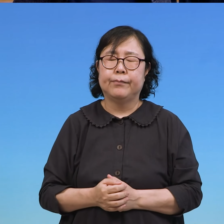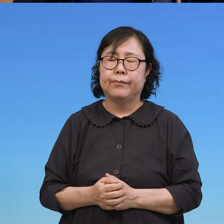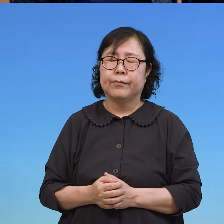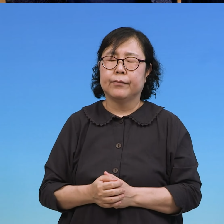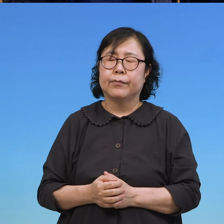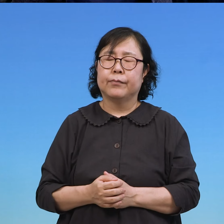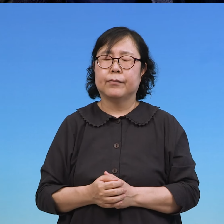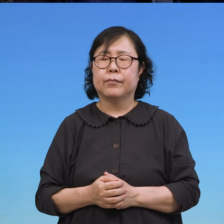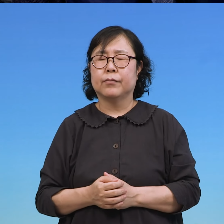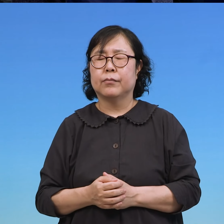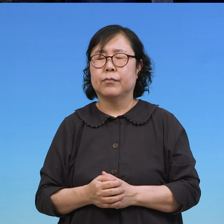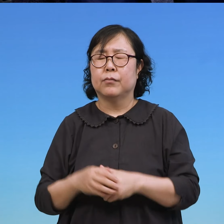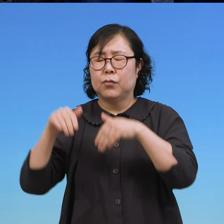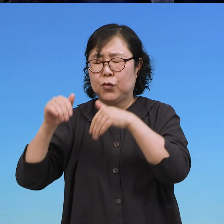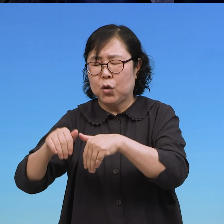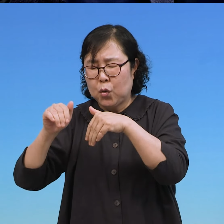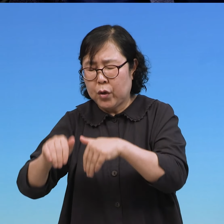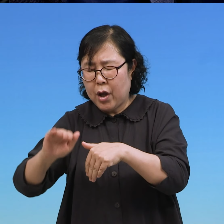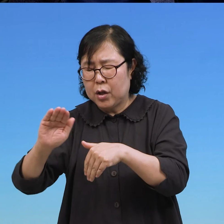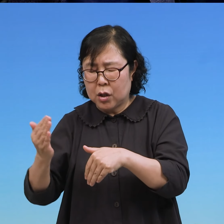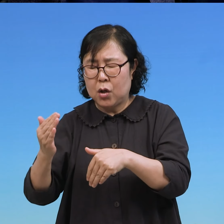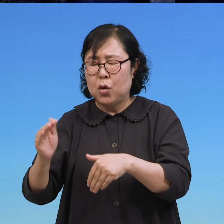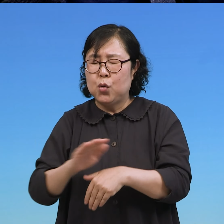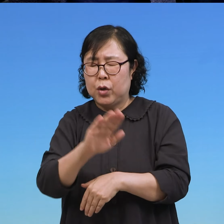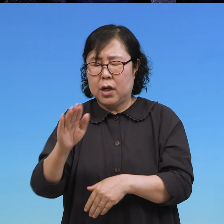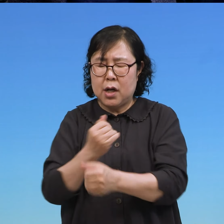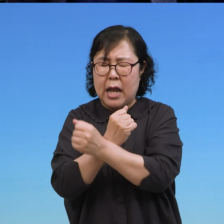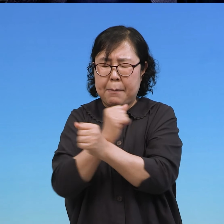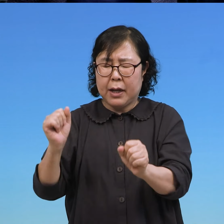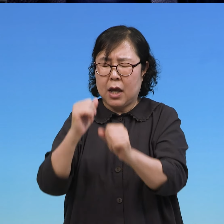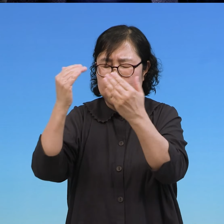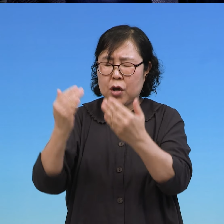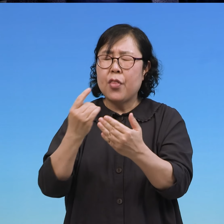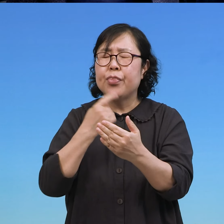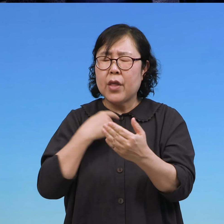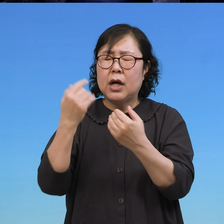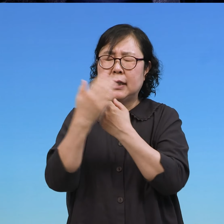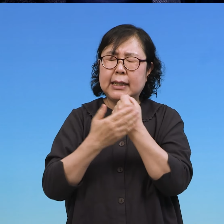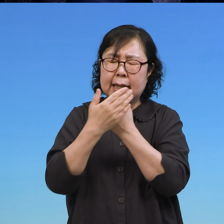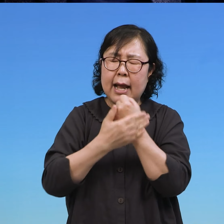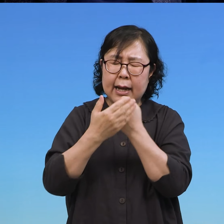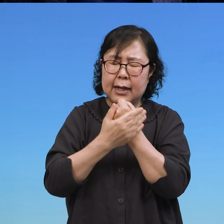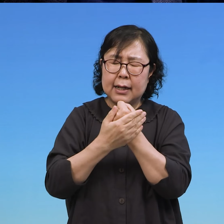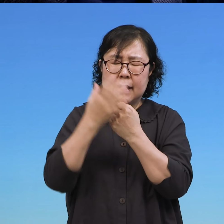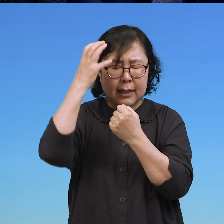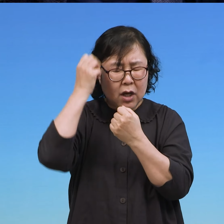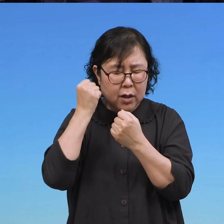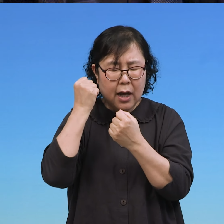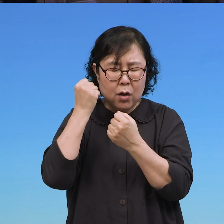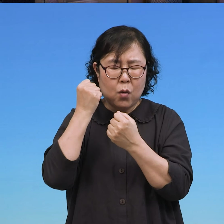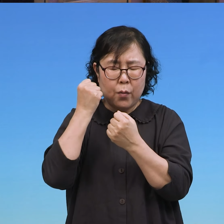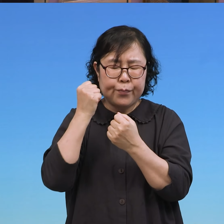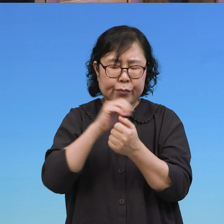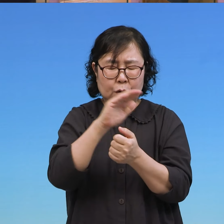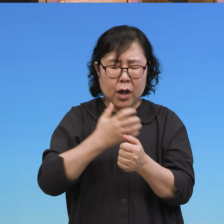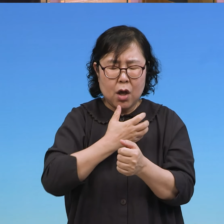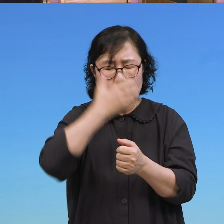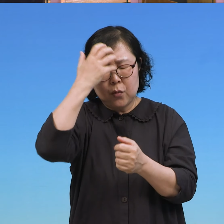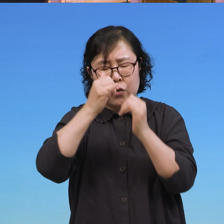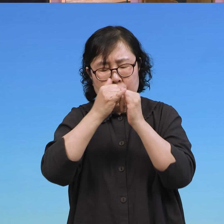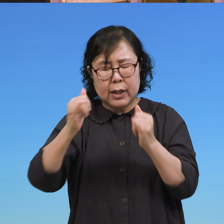포로된 우리를 건져주셨던 그 하나님 은혜를 기억하며 우리가 꿈꾸는 자 같도다 하나님